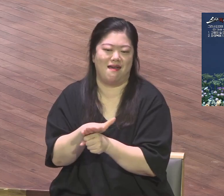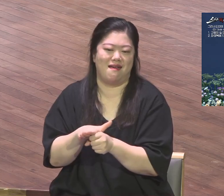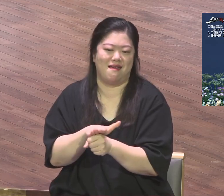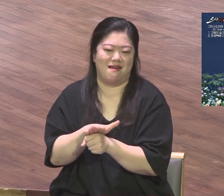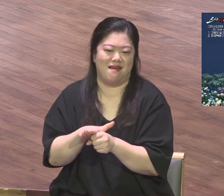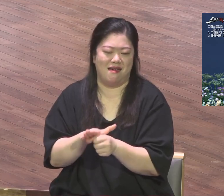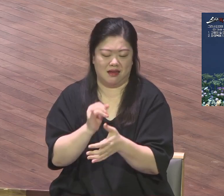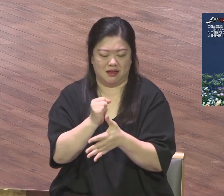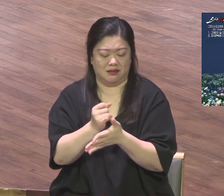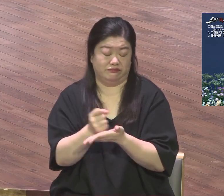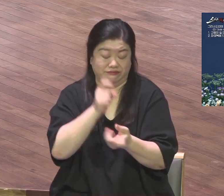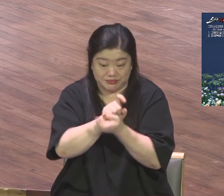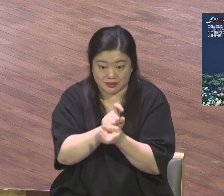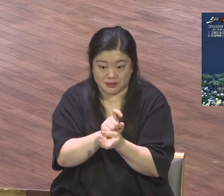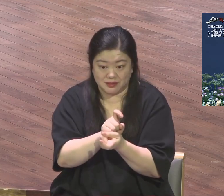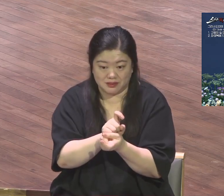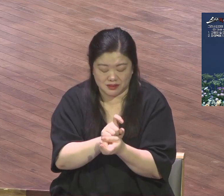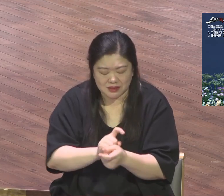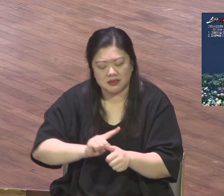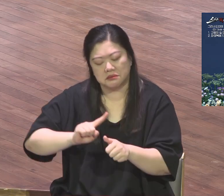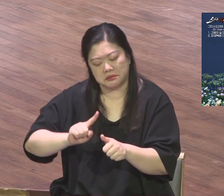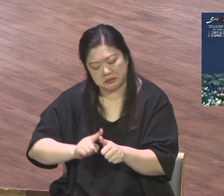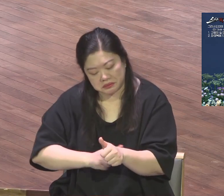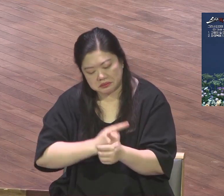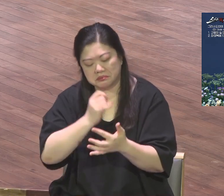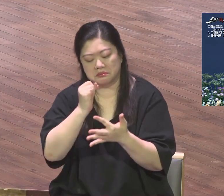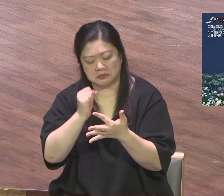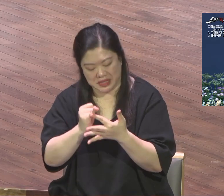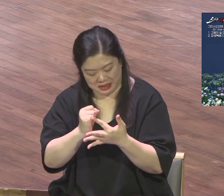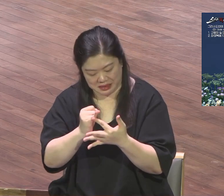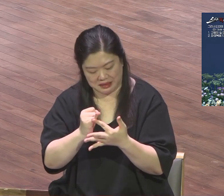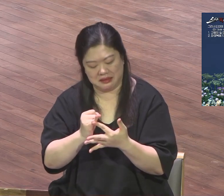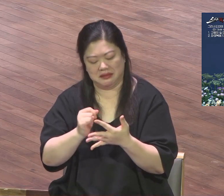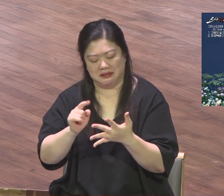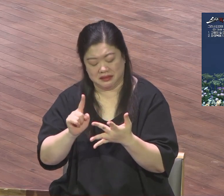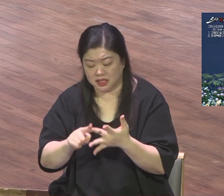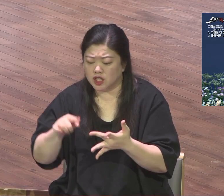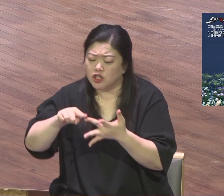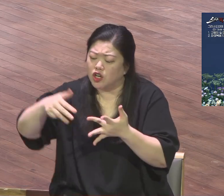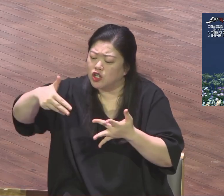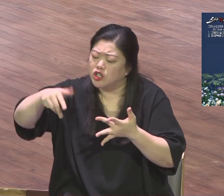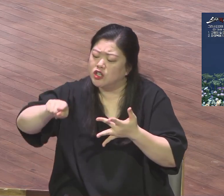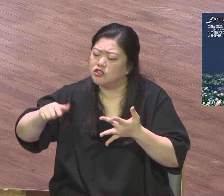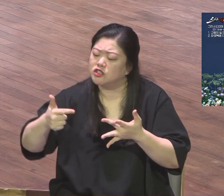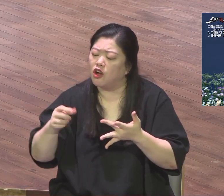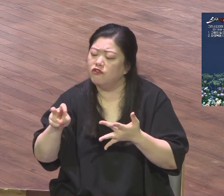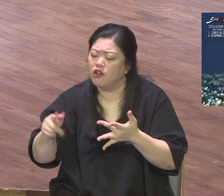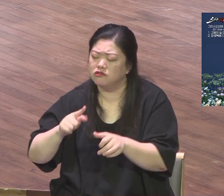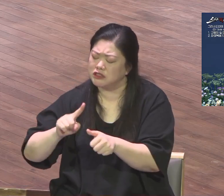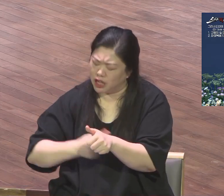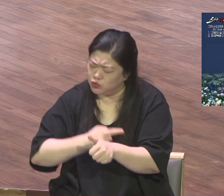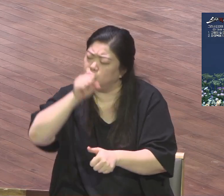아니 뭐 그대로 하려면 학렬을 맞추려면 우연이 자연이 그 다음에 천연이라고 하든지.